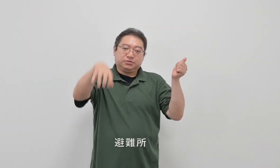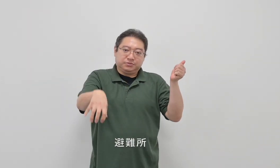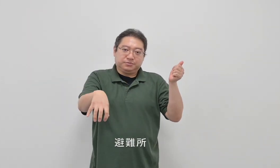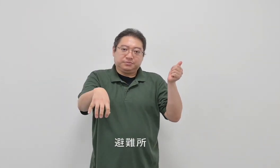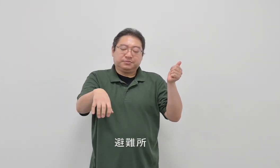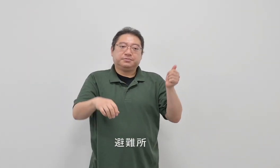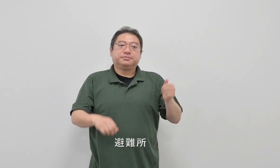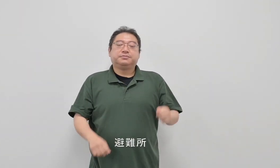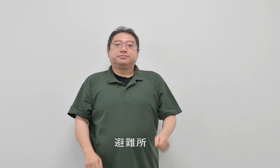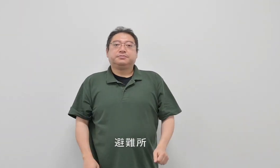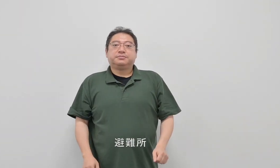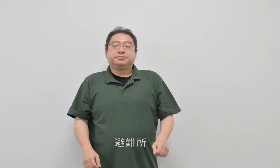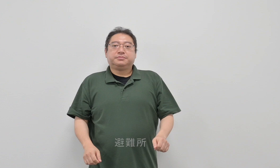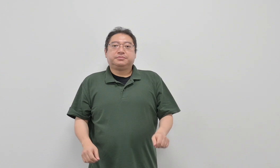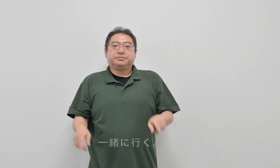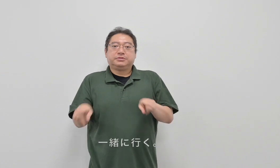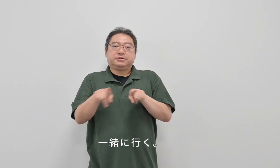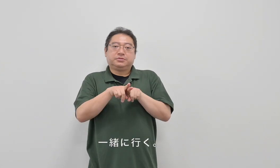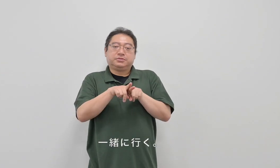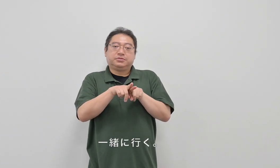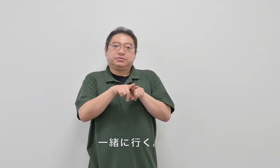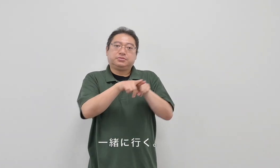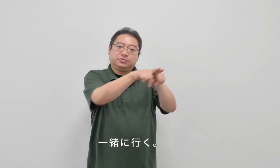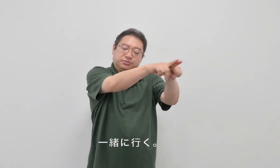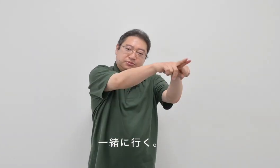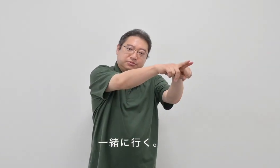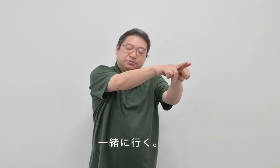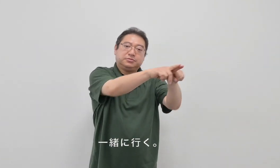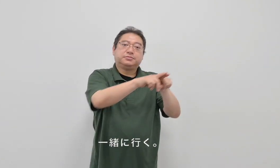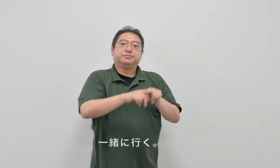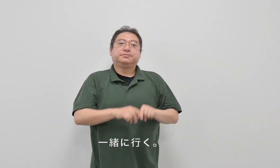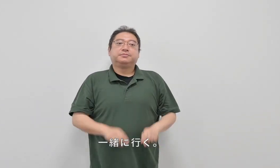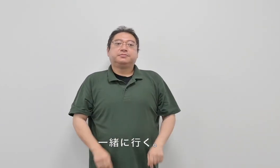避難所、一緒に行く。